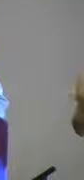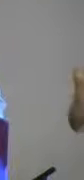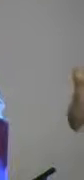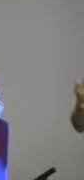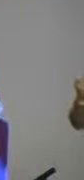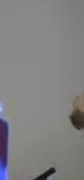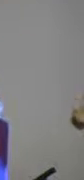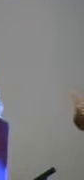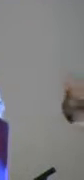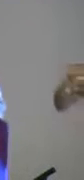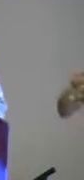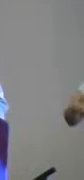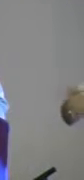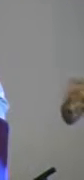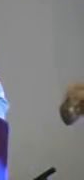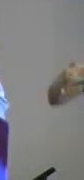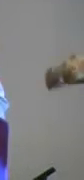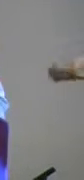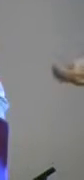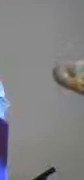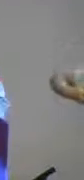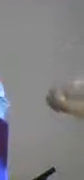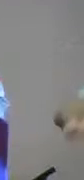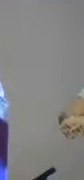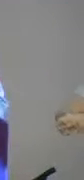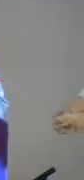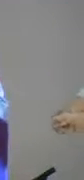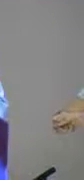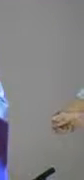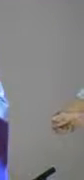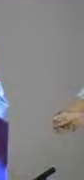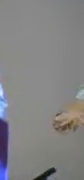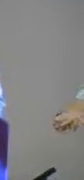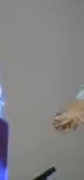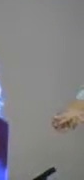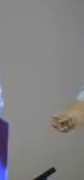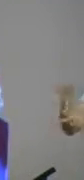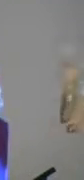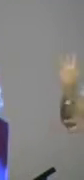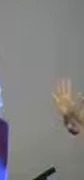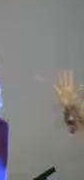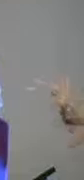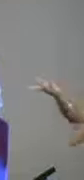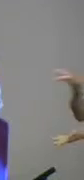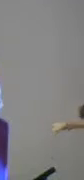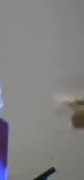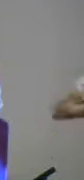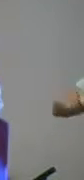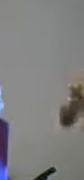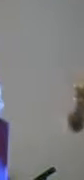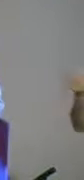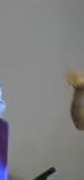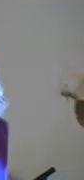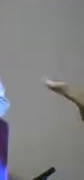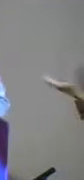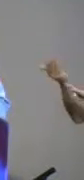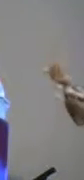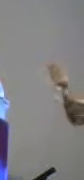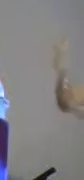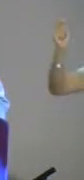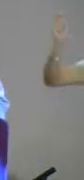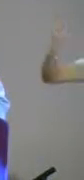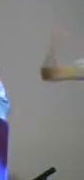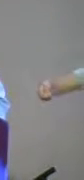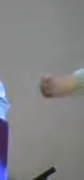a manera de introducción hablando con ustedes acerca de la